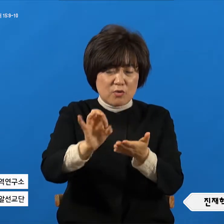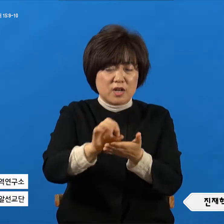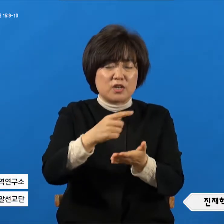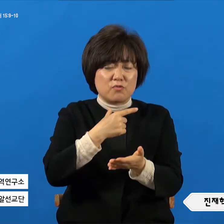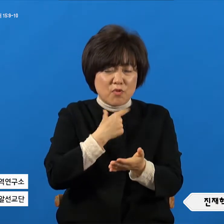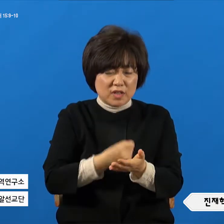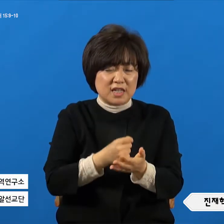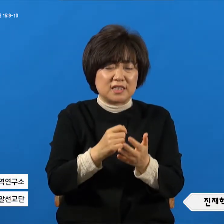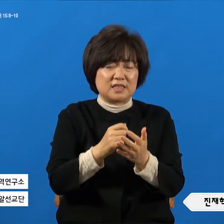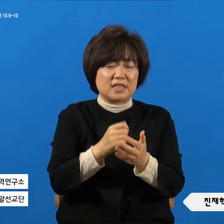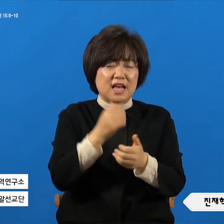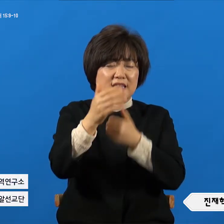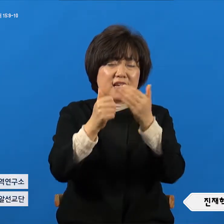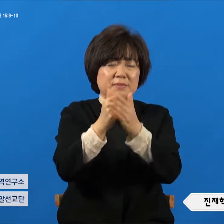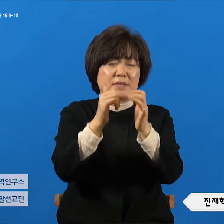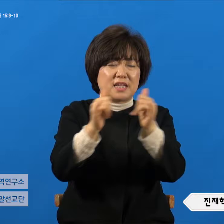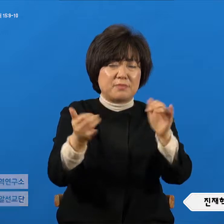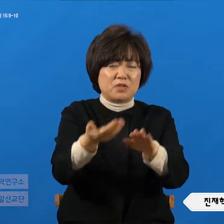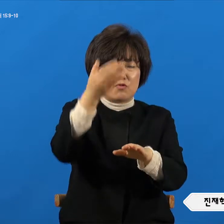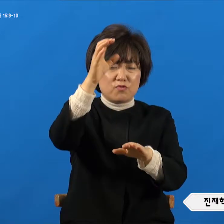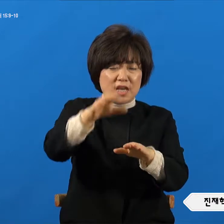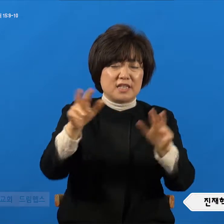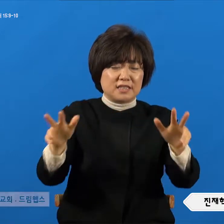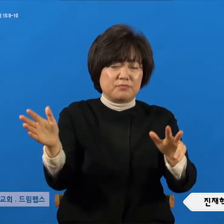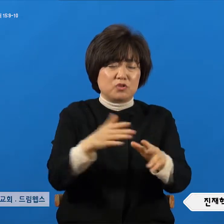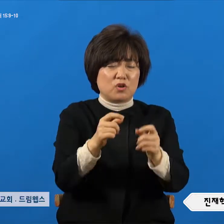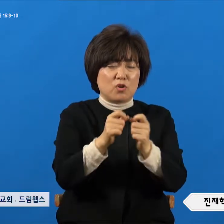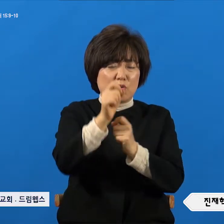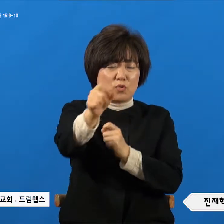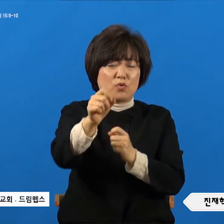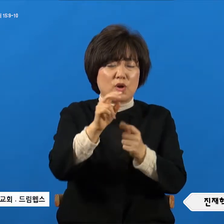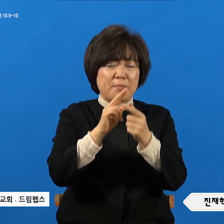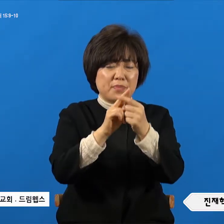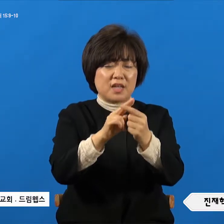위해 이제부터 영원토록 함께 하시기를